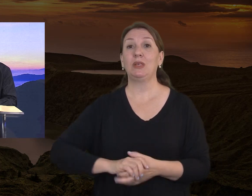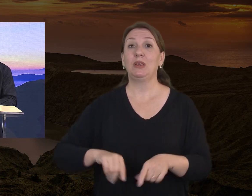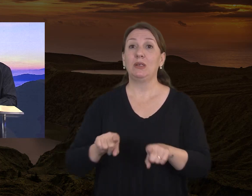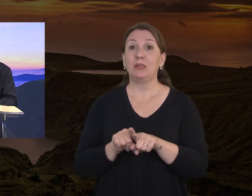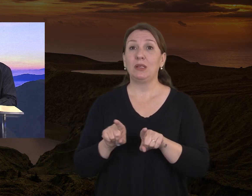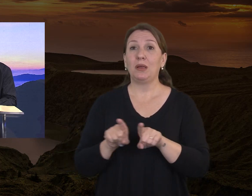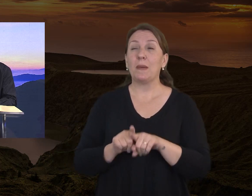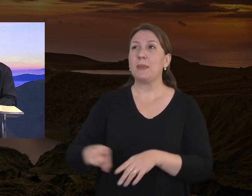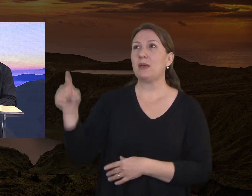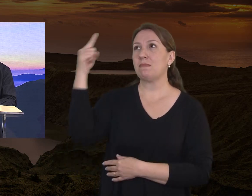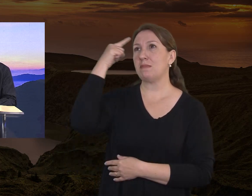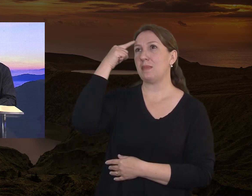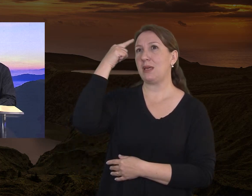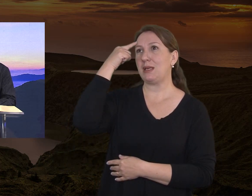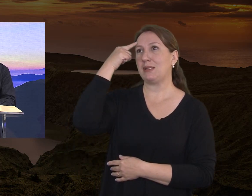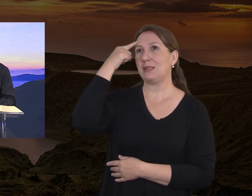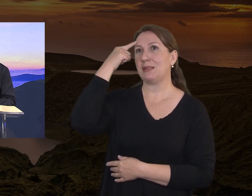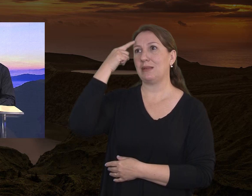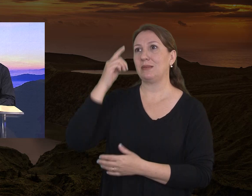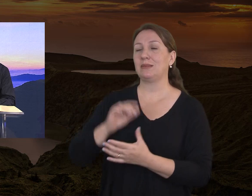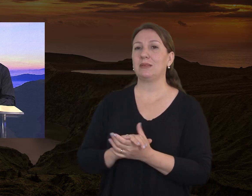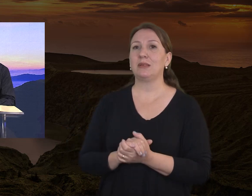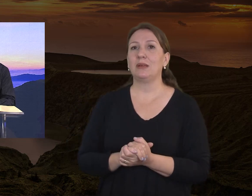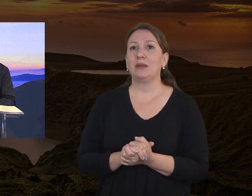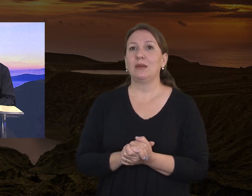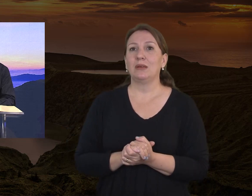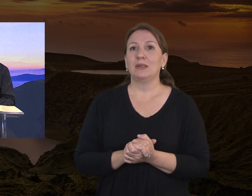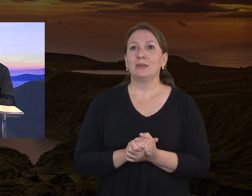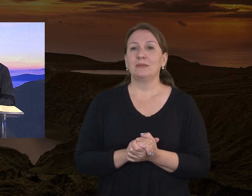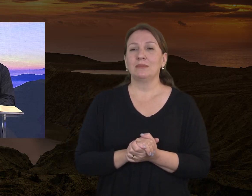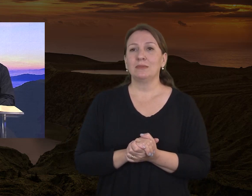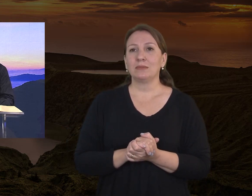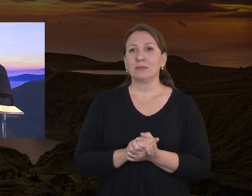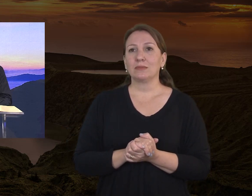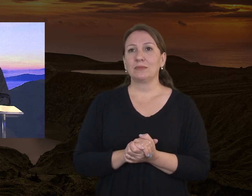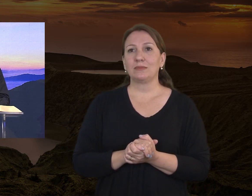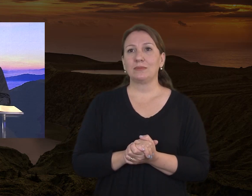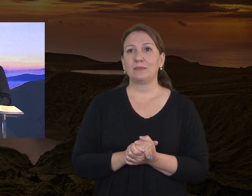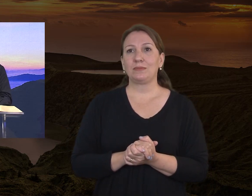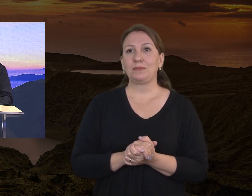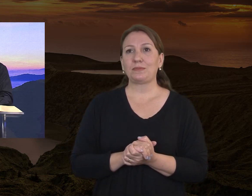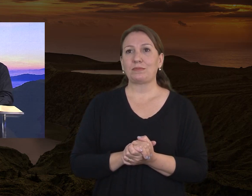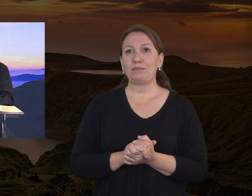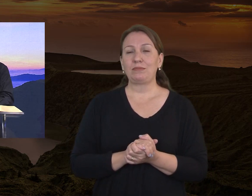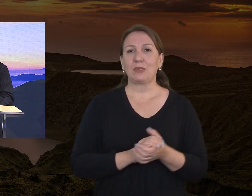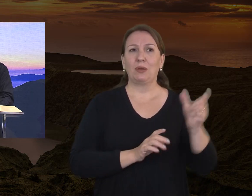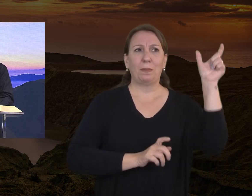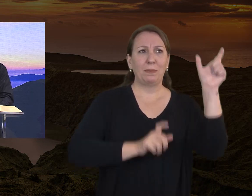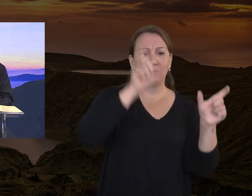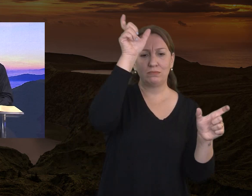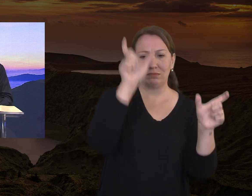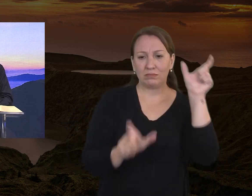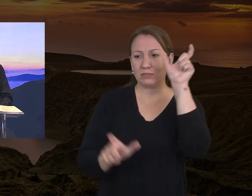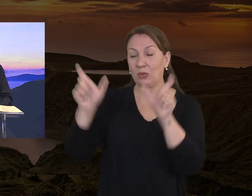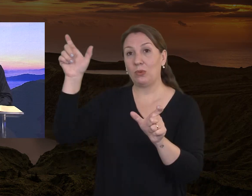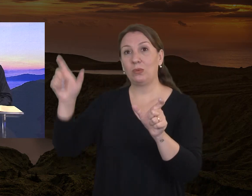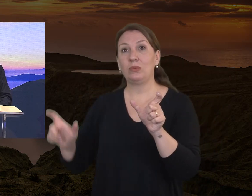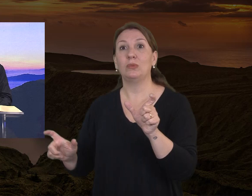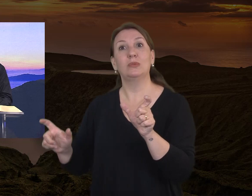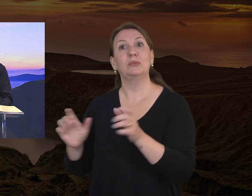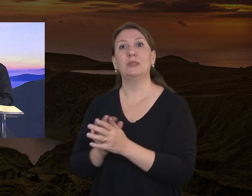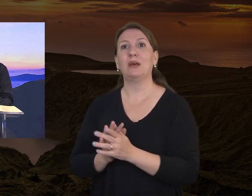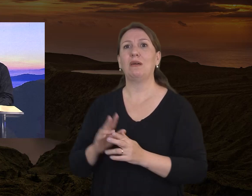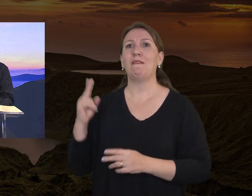de somar uma coluna de valores, ou seja, a reconstituição geral